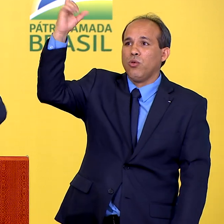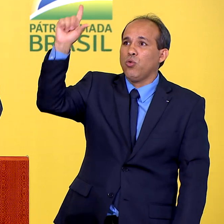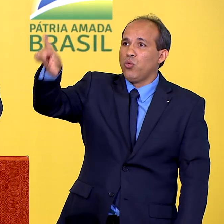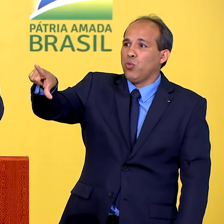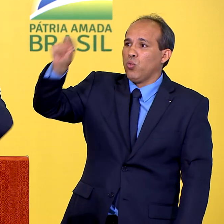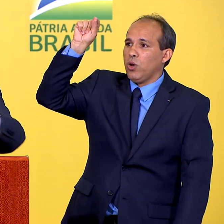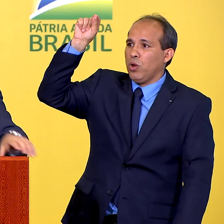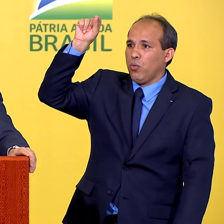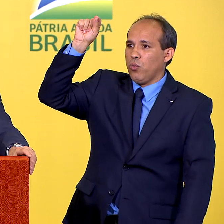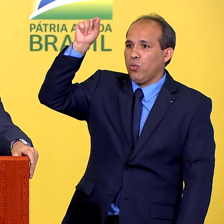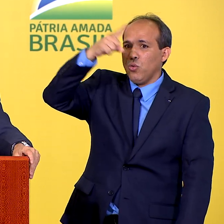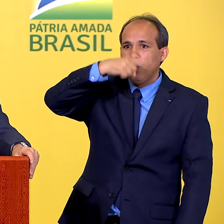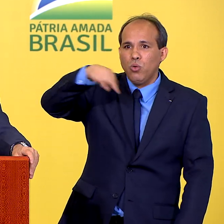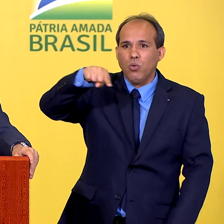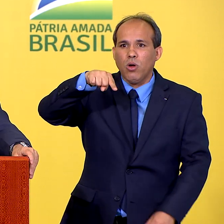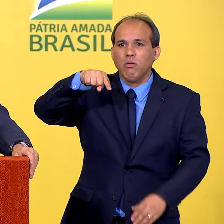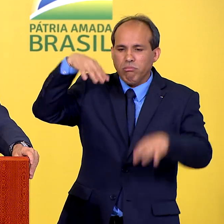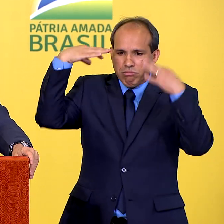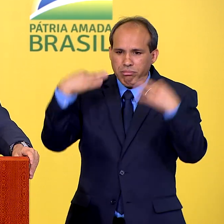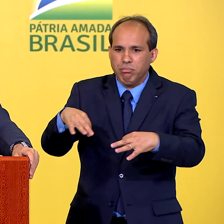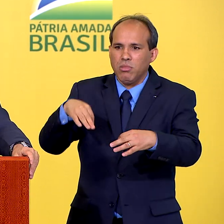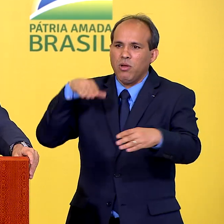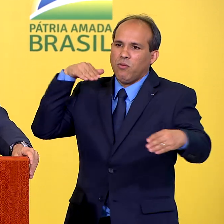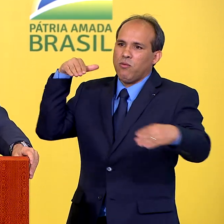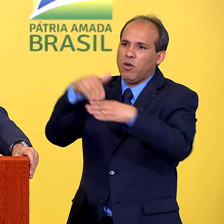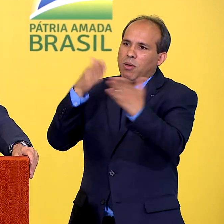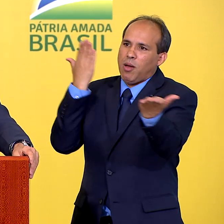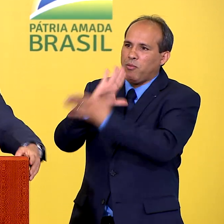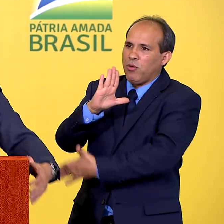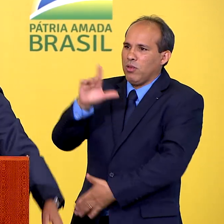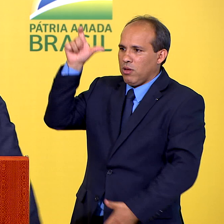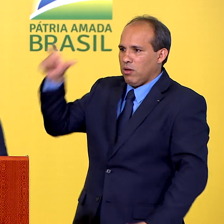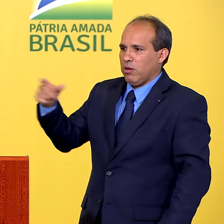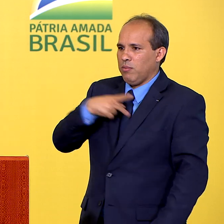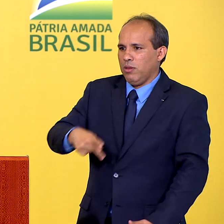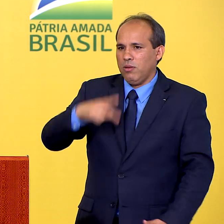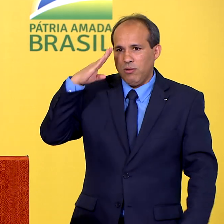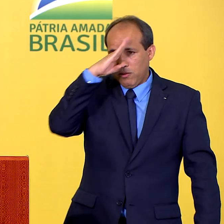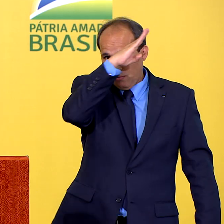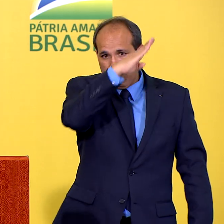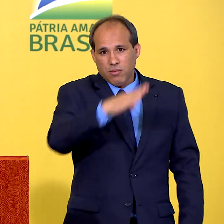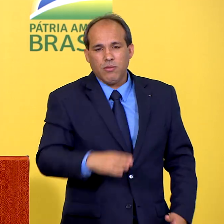escolheu e nós garantimos a eleição de Jair Messias Bolsonaro.